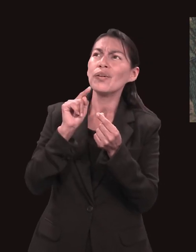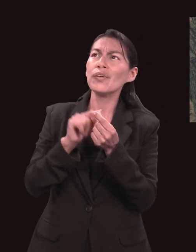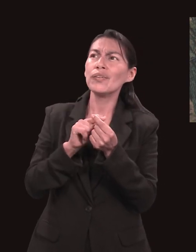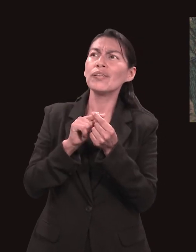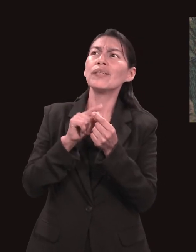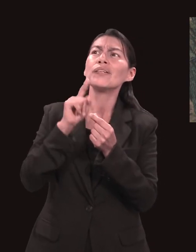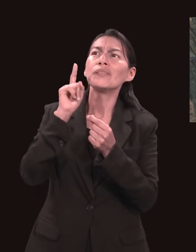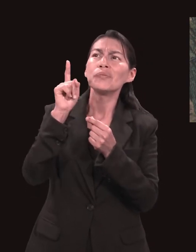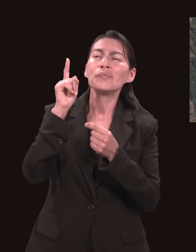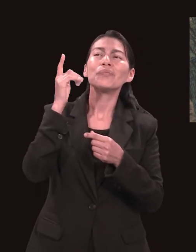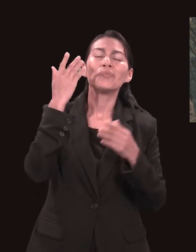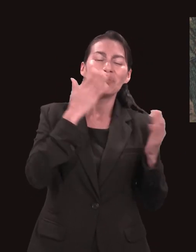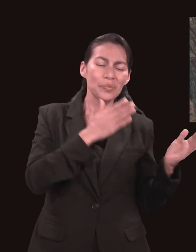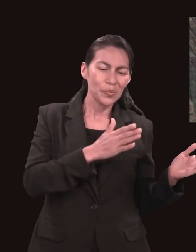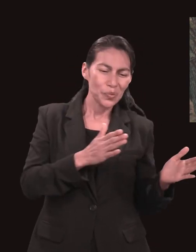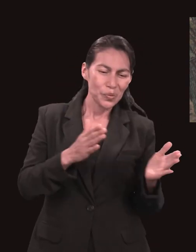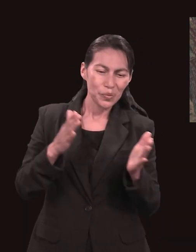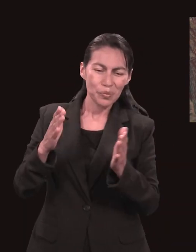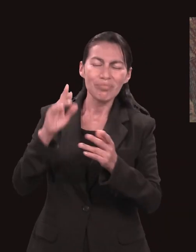momento